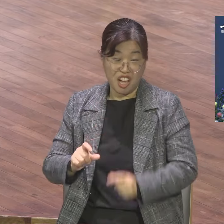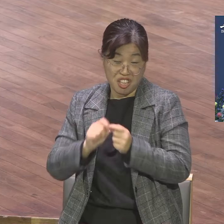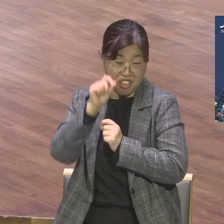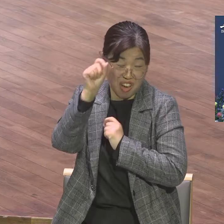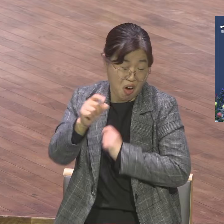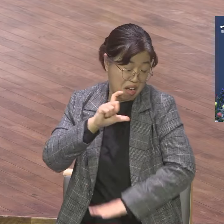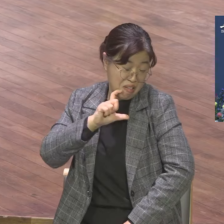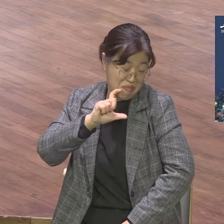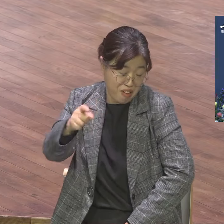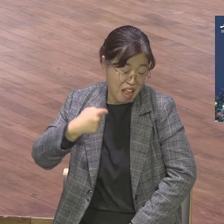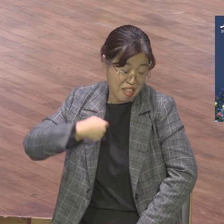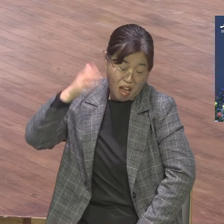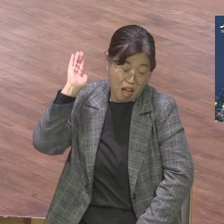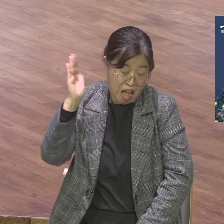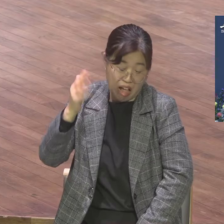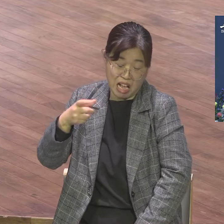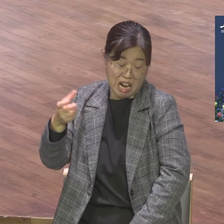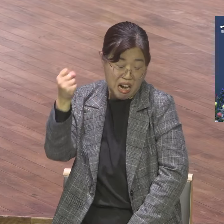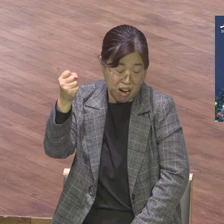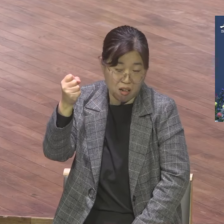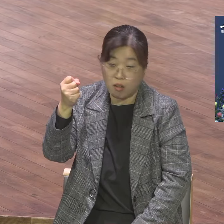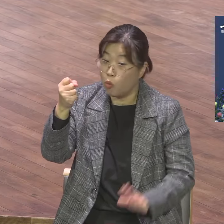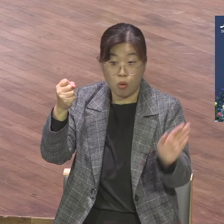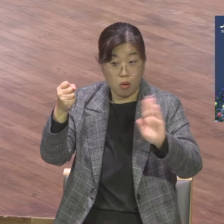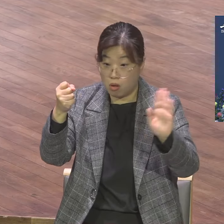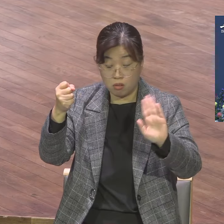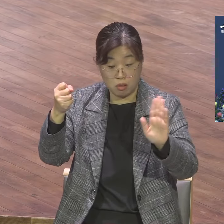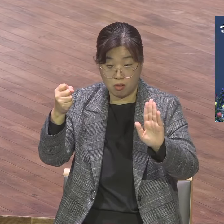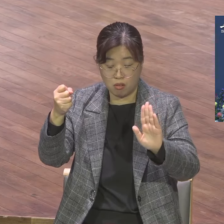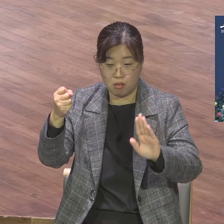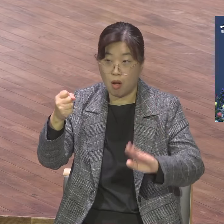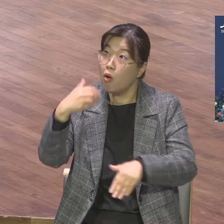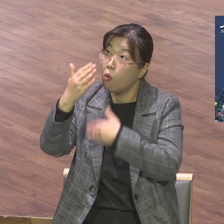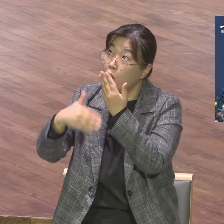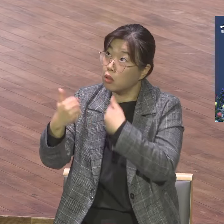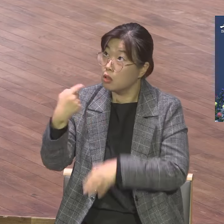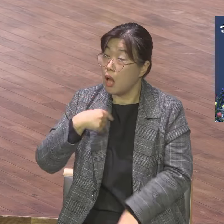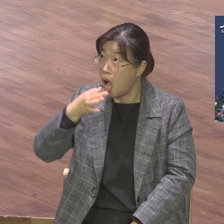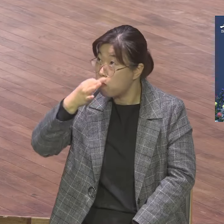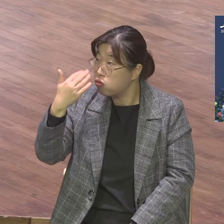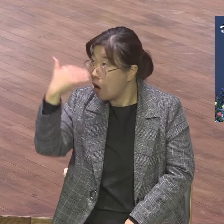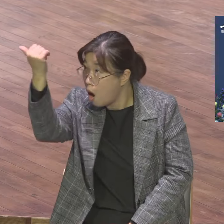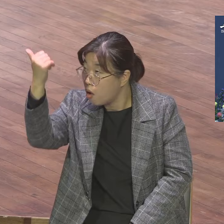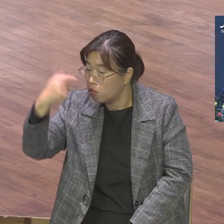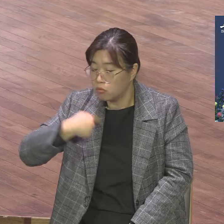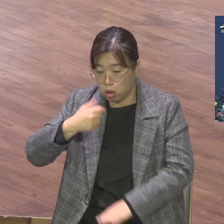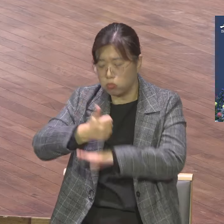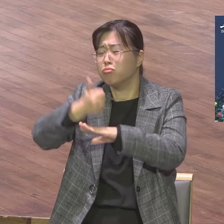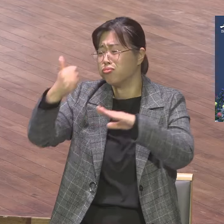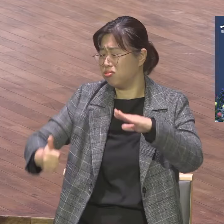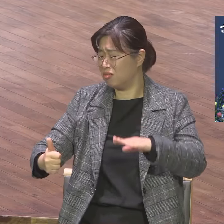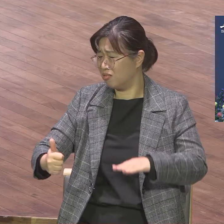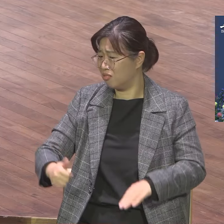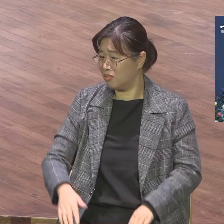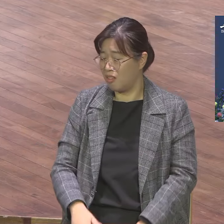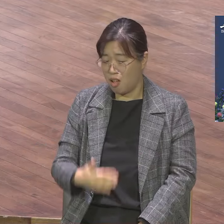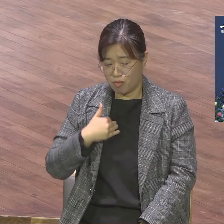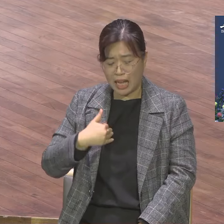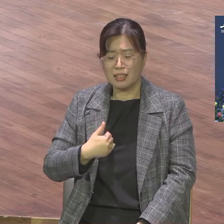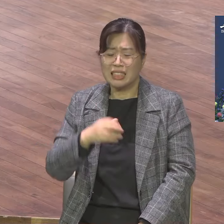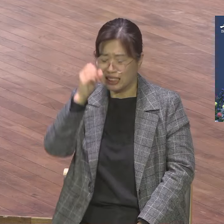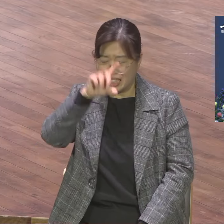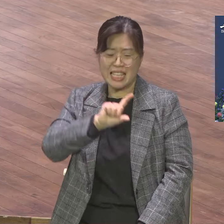그러니까 하나님의 영광을 위해서 존재하는 것밖에 없어요. 나머지 아무것도 없어요. 하나님 영광을 위하여.